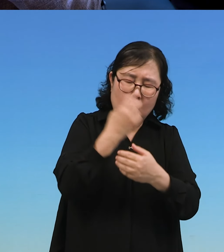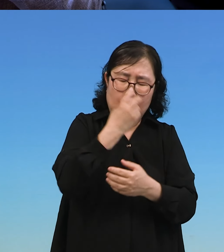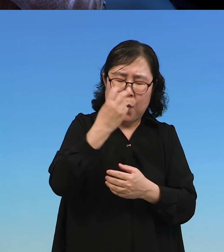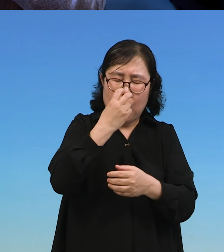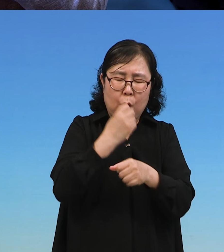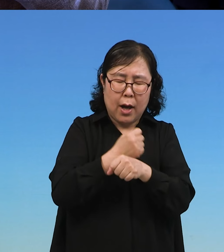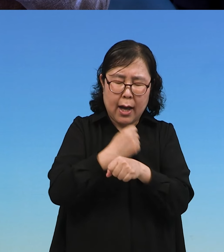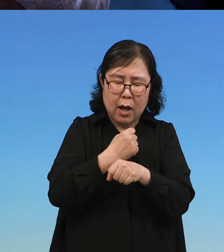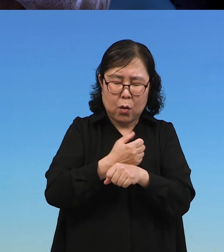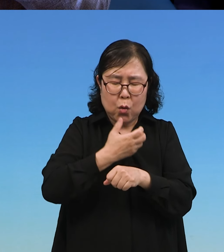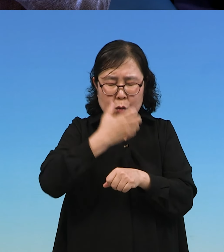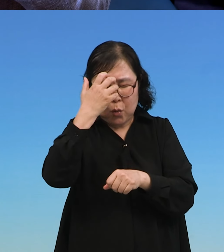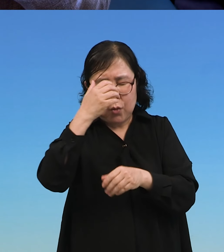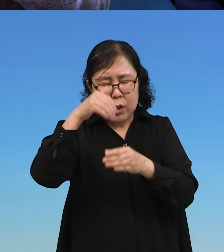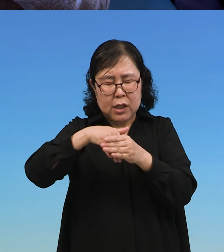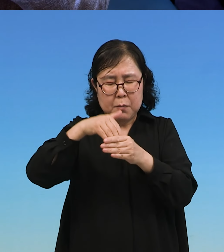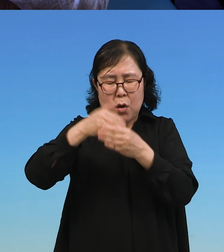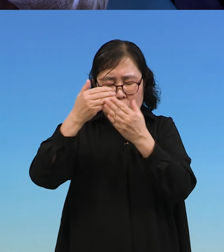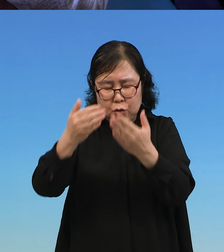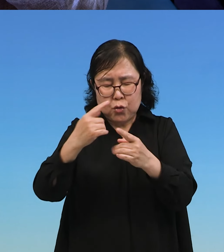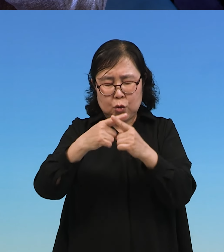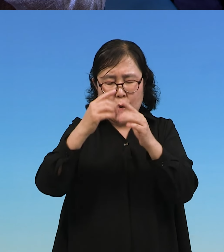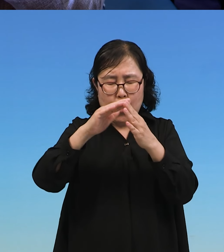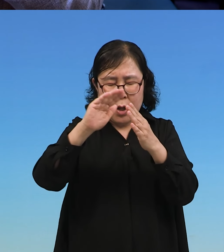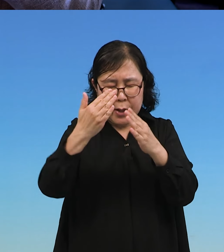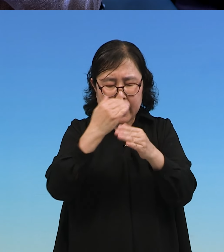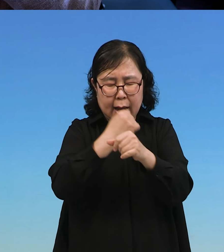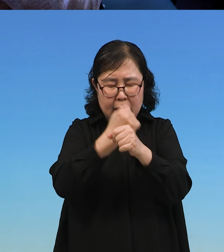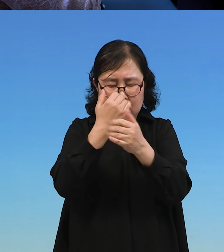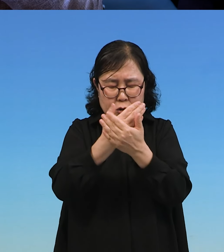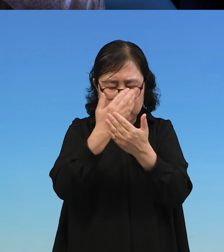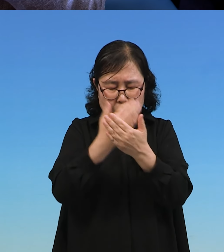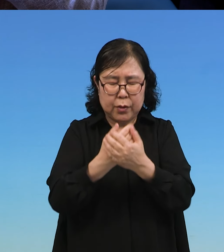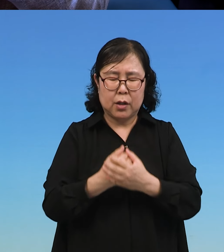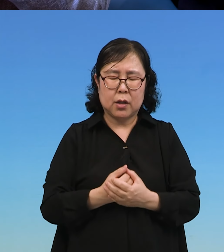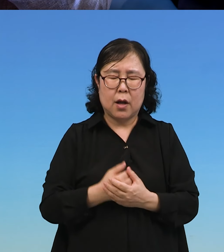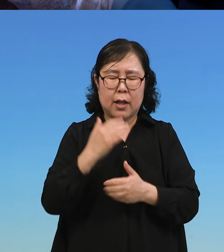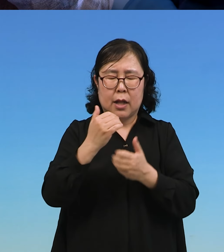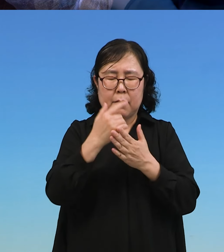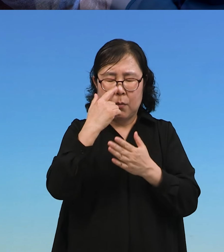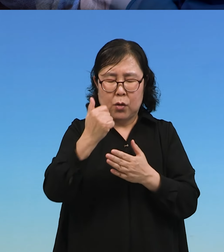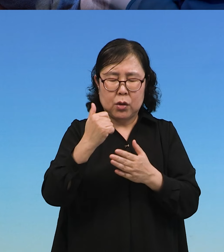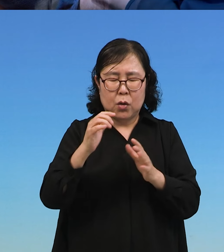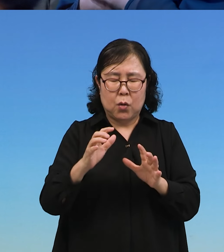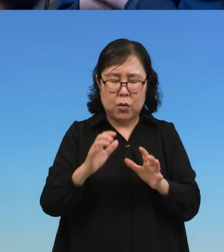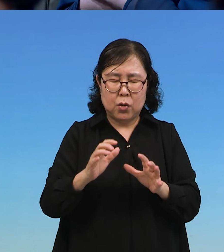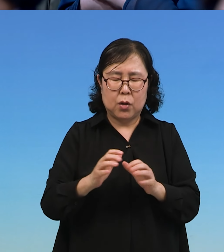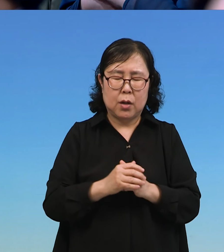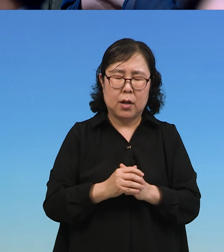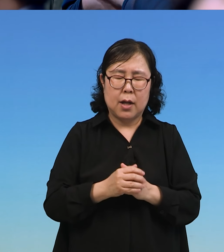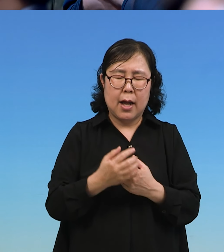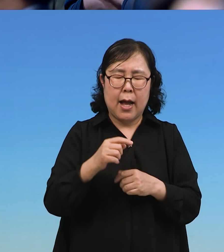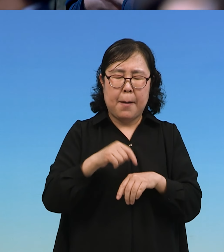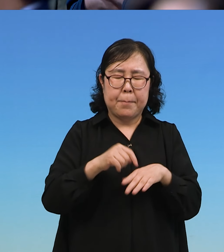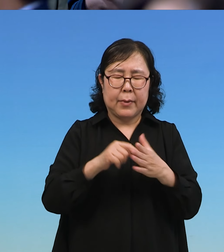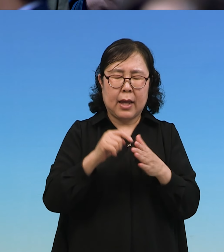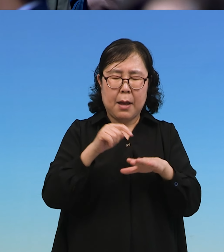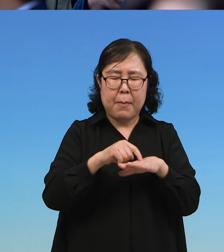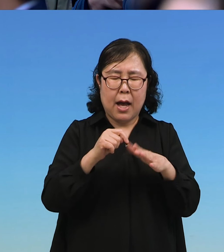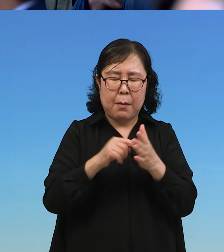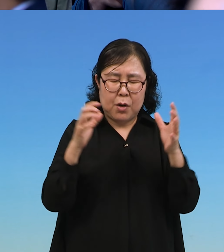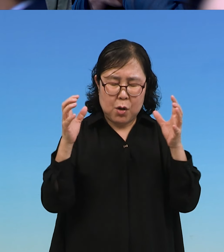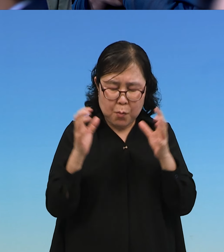보호하고 꿈을 심어주는 교회 되게 하여 주시옵소서. 하나님 아버지, 오늘도 우리가 함께 합심하여